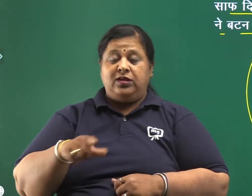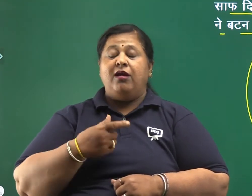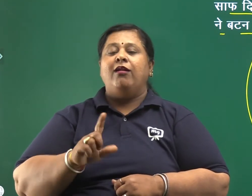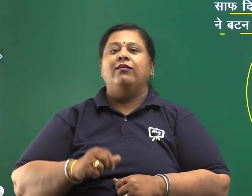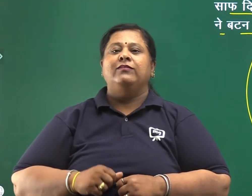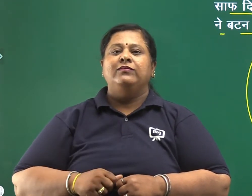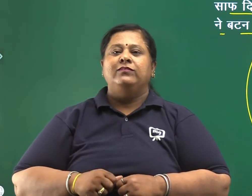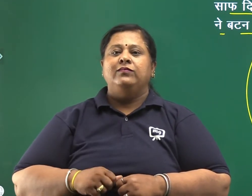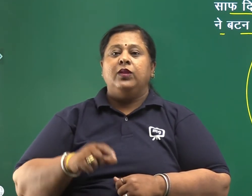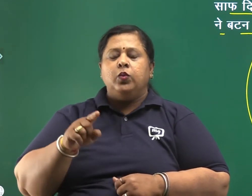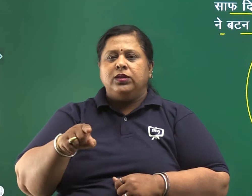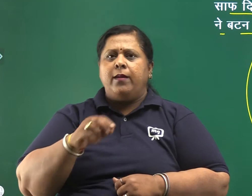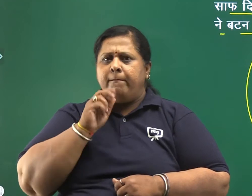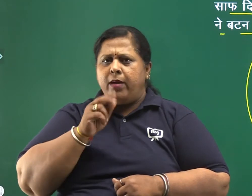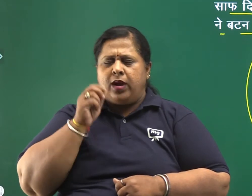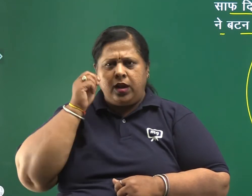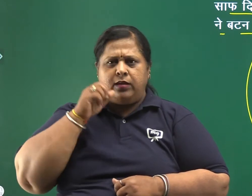कारण उसके पापा ने